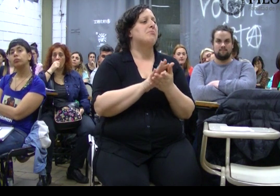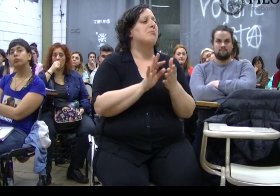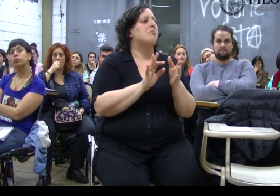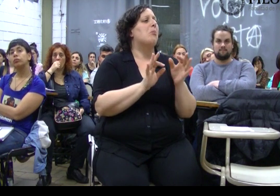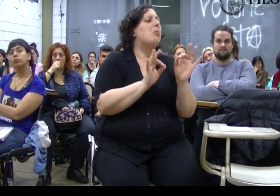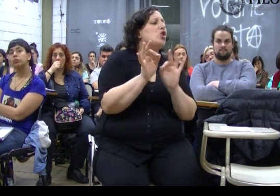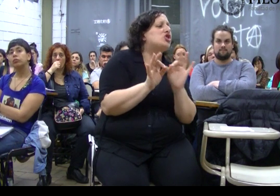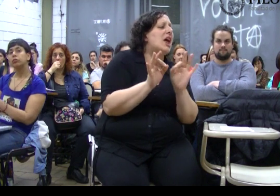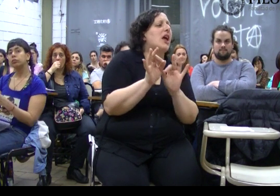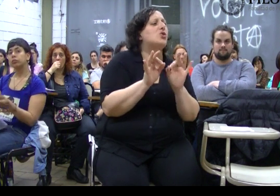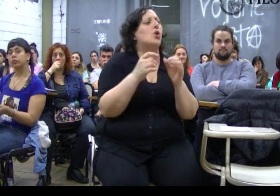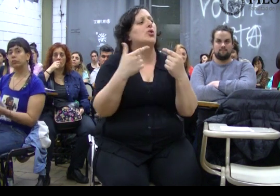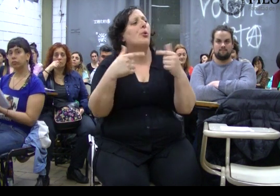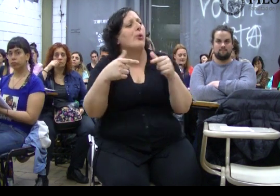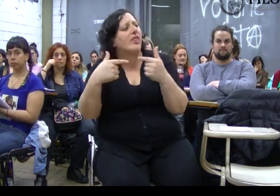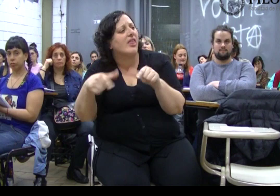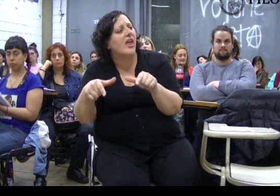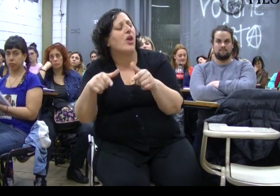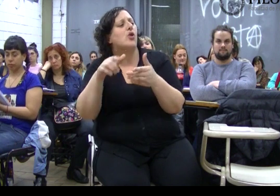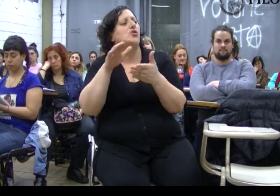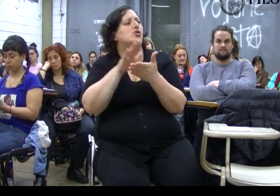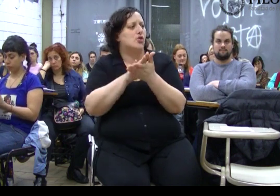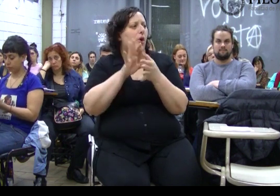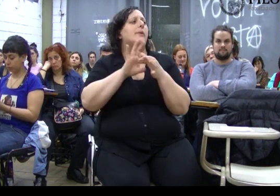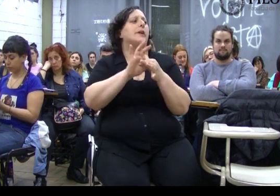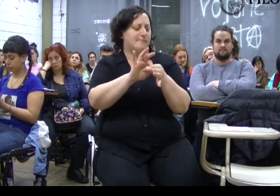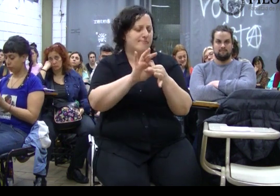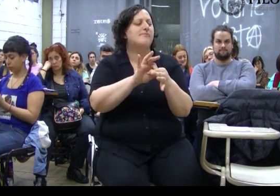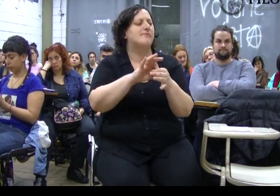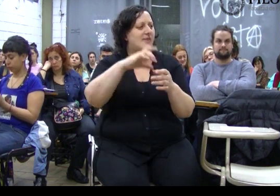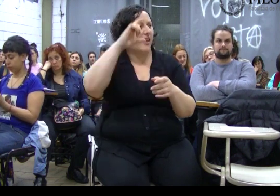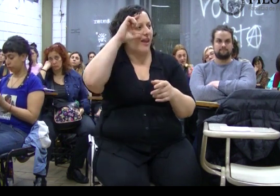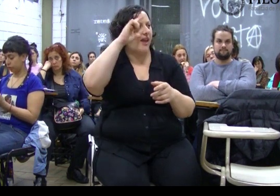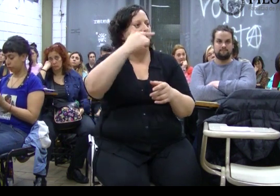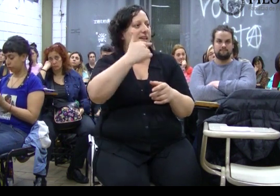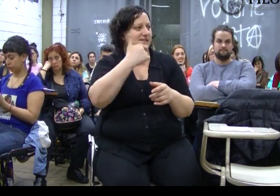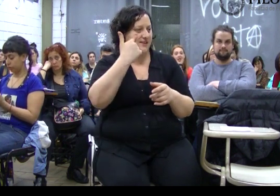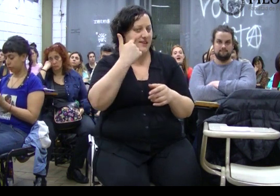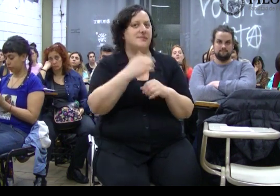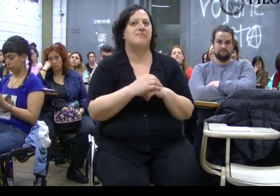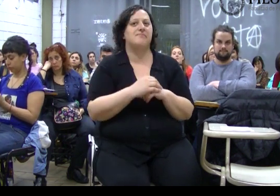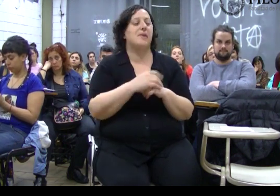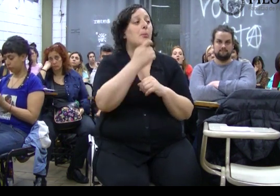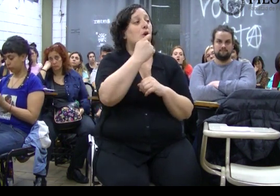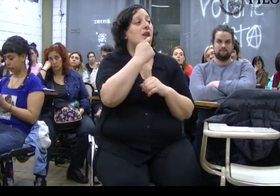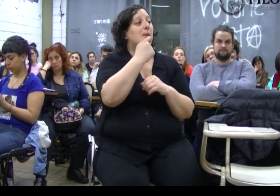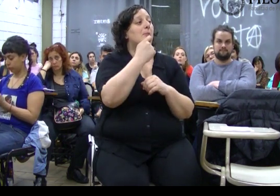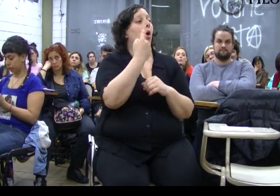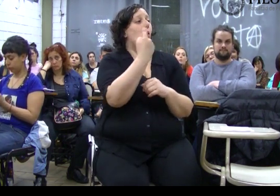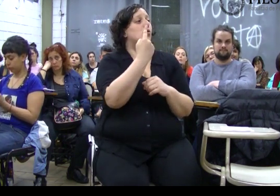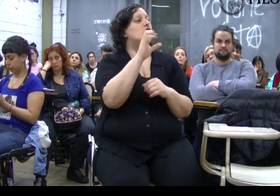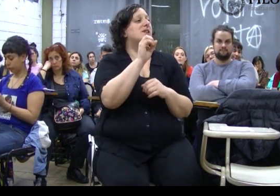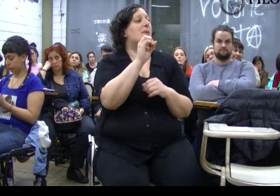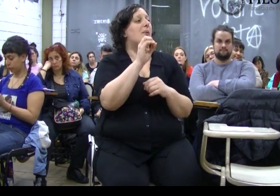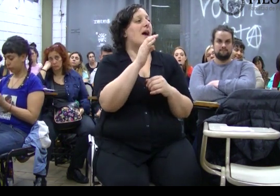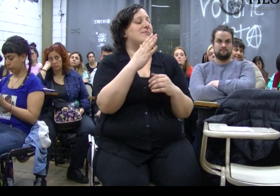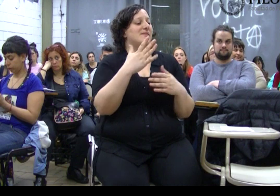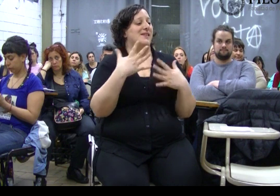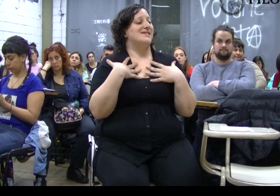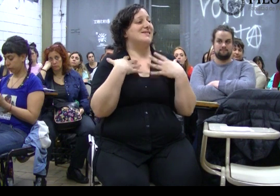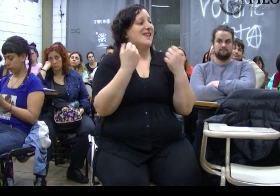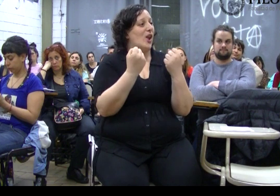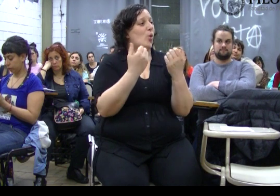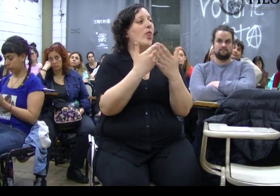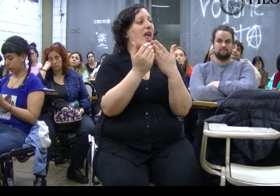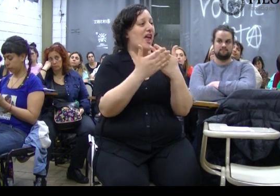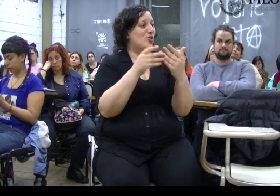proyectos, videos que hicimos en relación con educación sexual. La salud en tus manos fue un proyecto que realizamos en